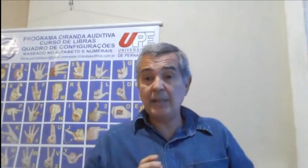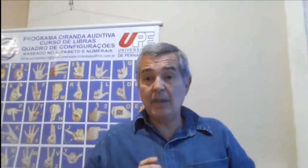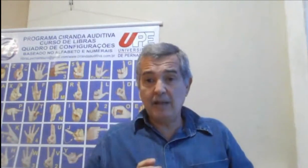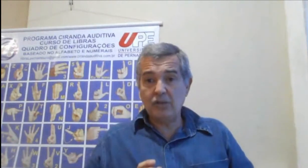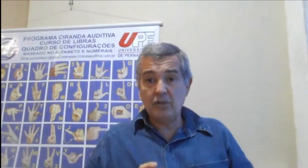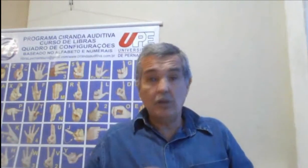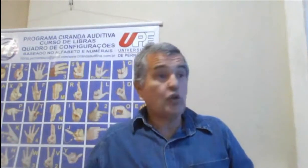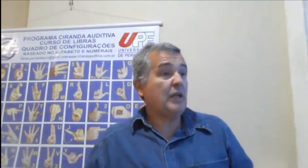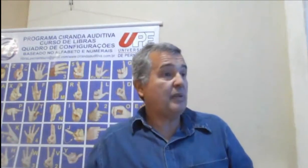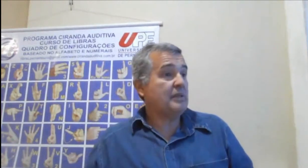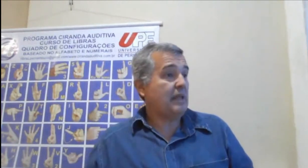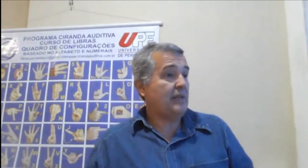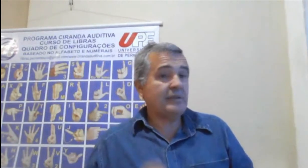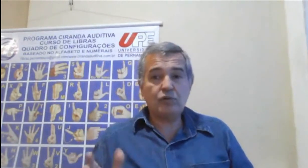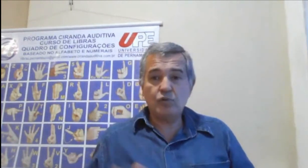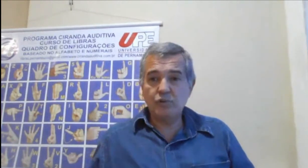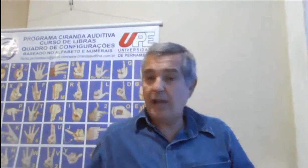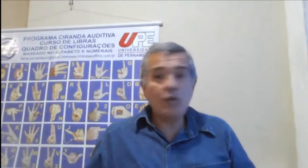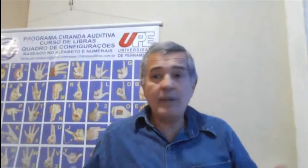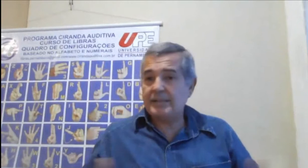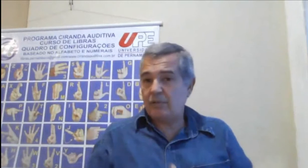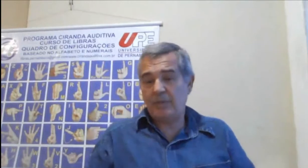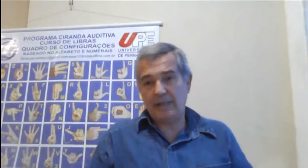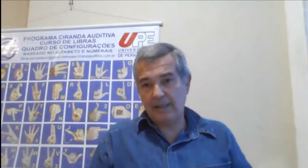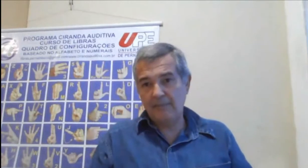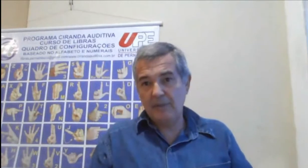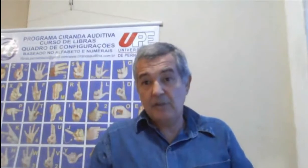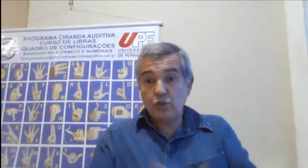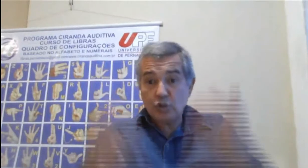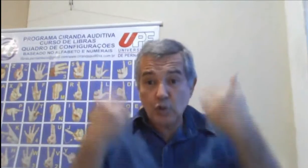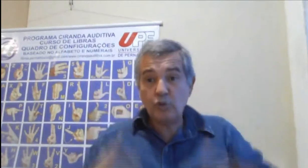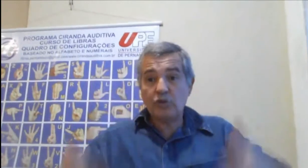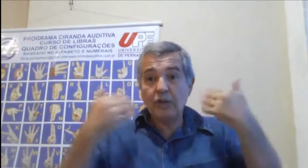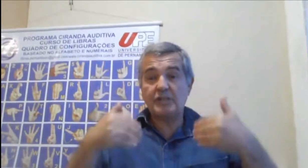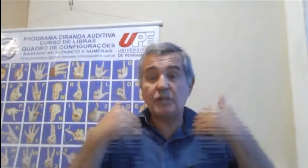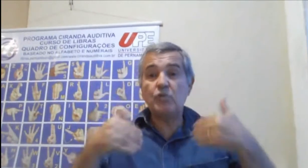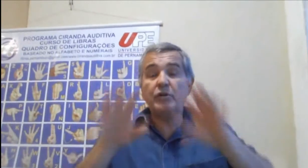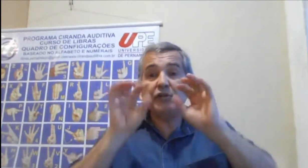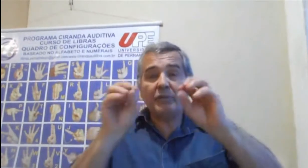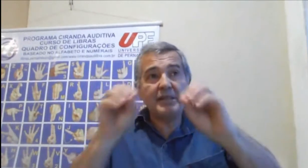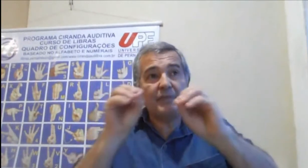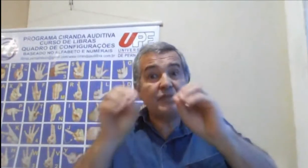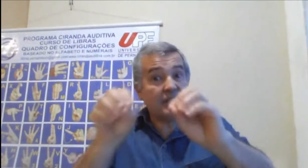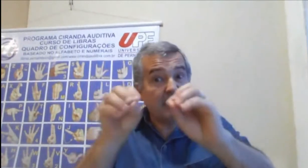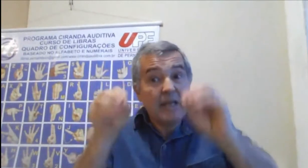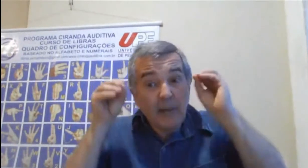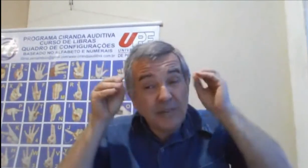tem mais. Só quem pode ensinar Libras é o surdo. Aí começa a complicar. Se o surdo não tem noção nenhuma, eu vou dar um exemplo para vocês aí, que